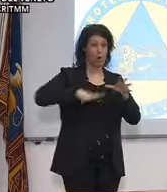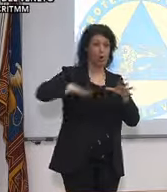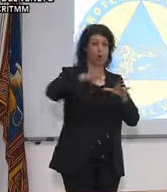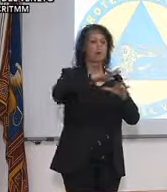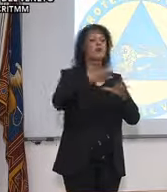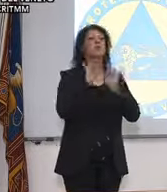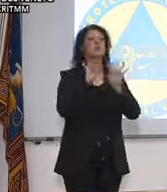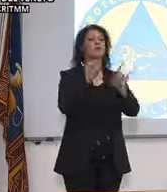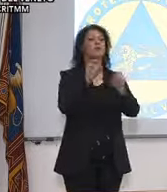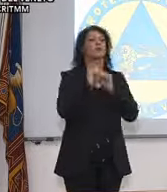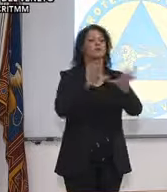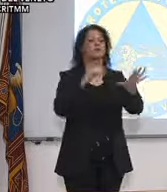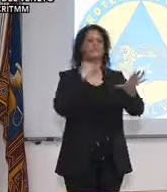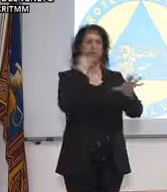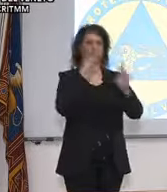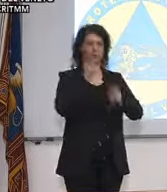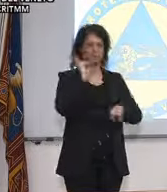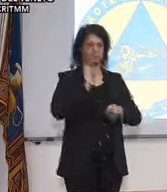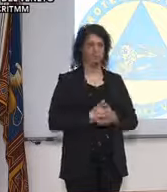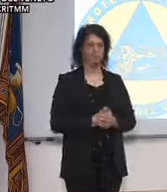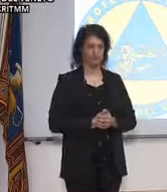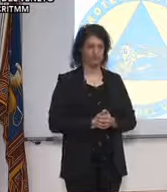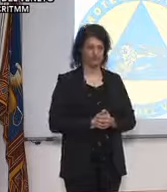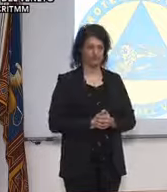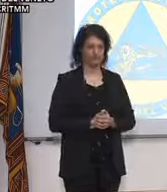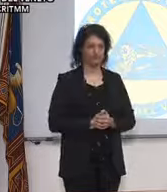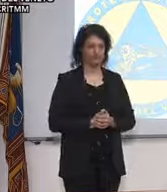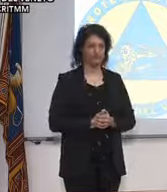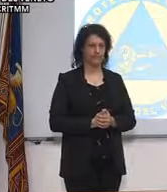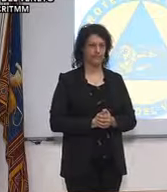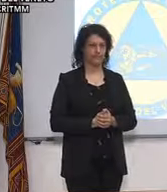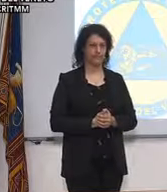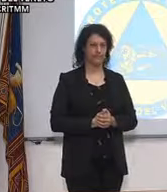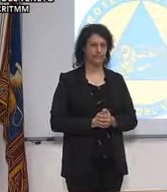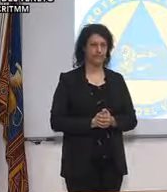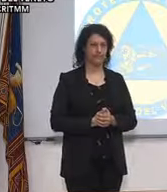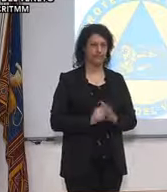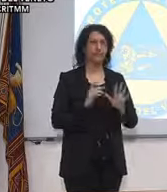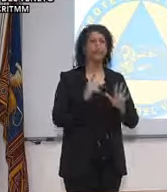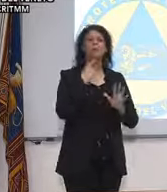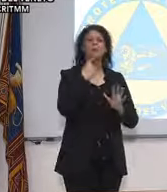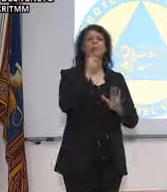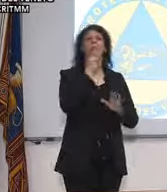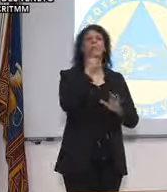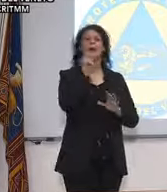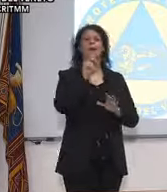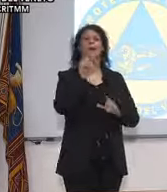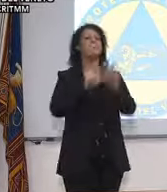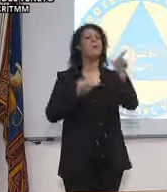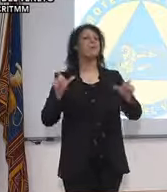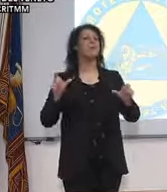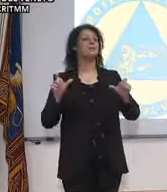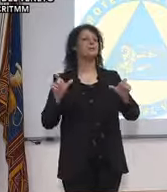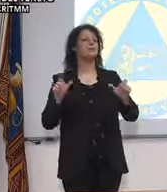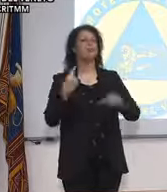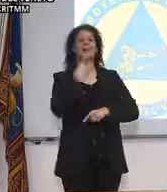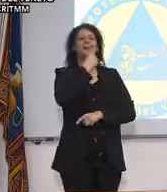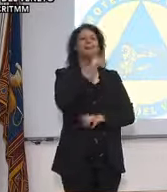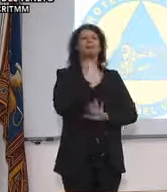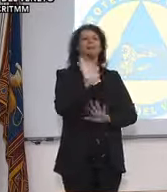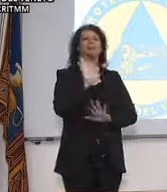una popolazione predisposta più facilmente a subire gli effetti del virus, no? Si parla di contagio, diffusione